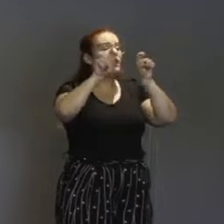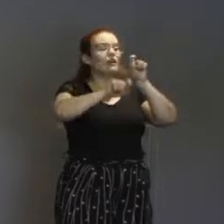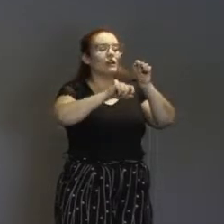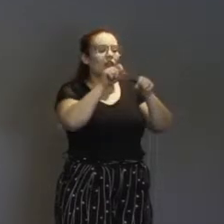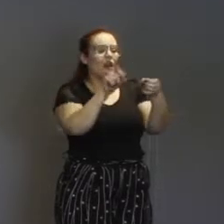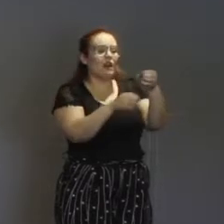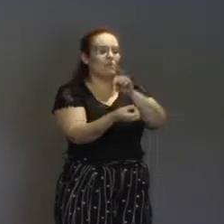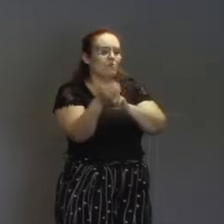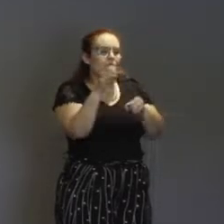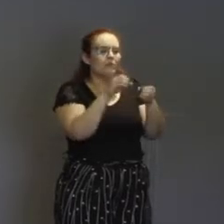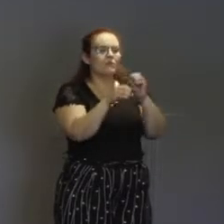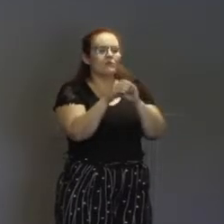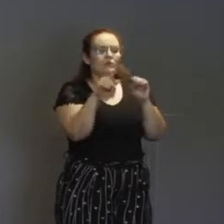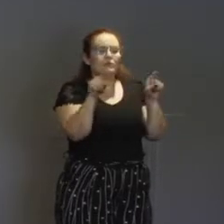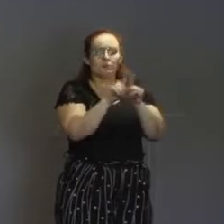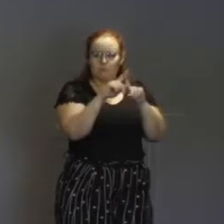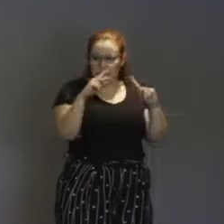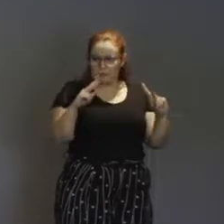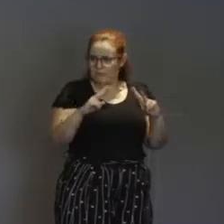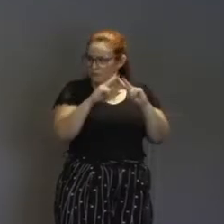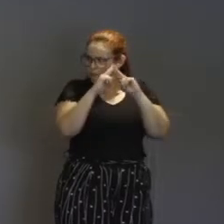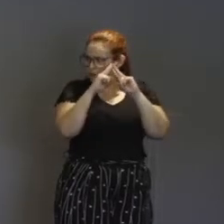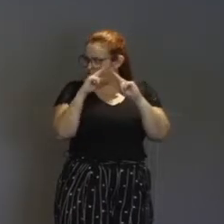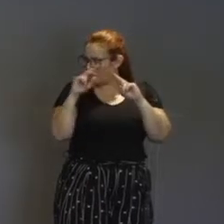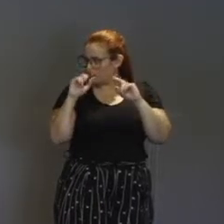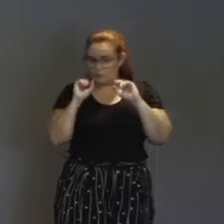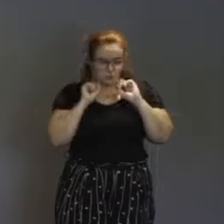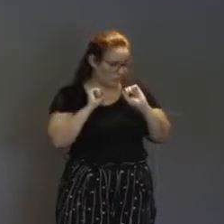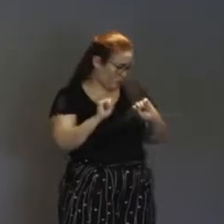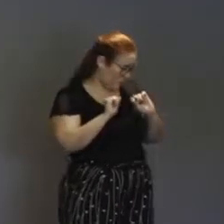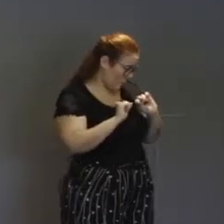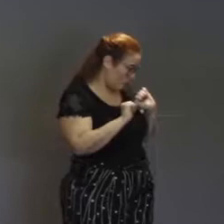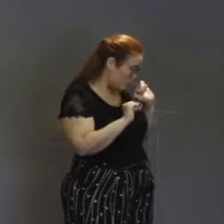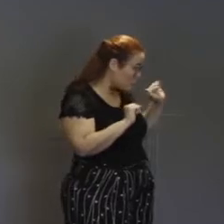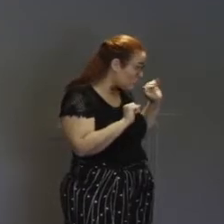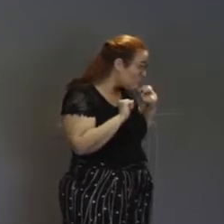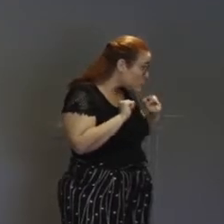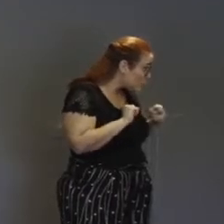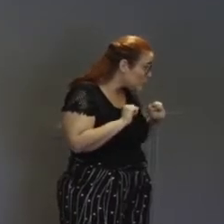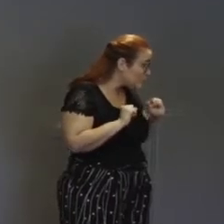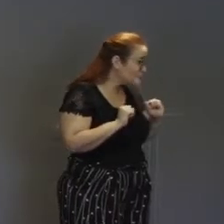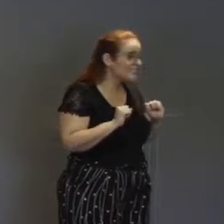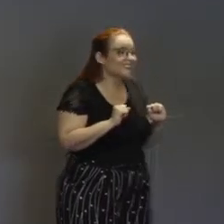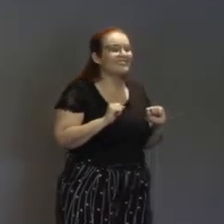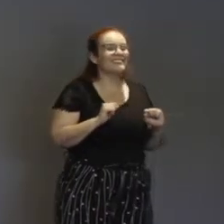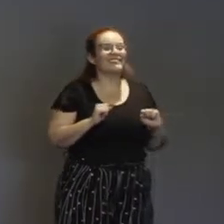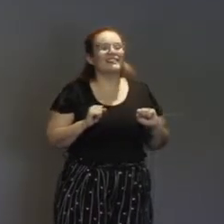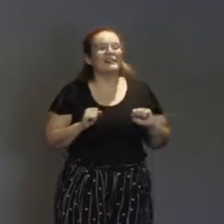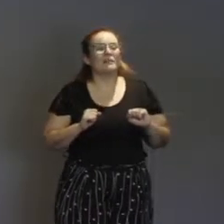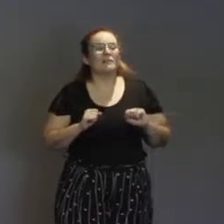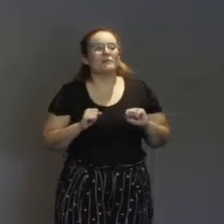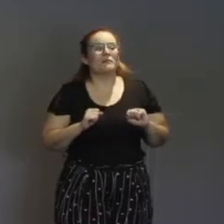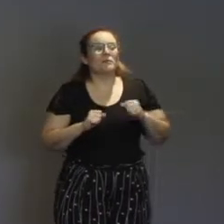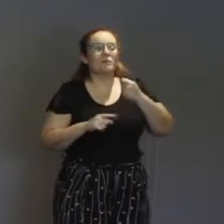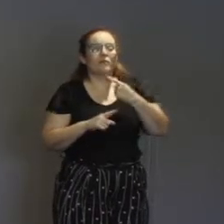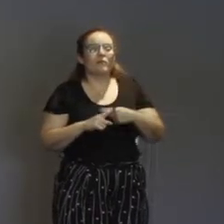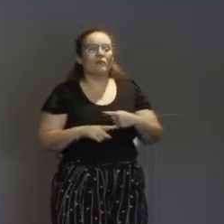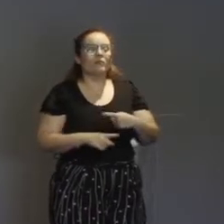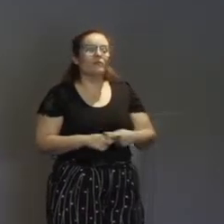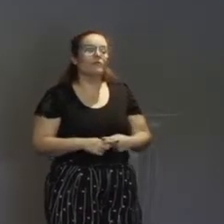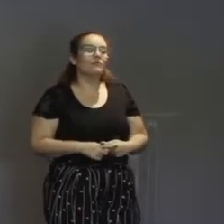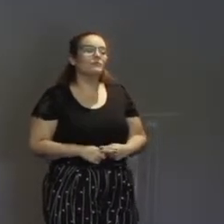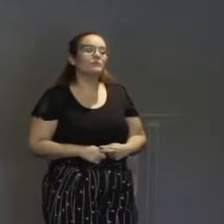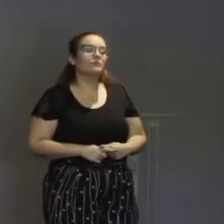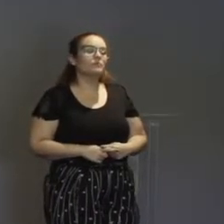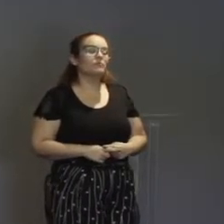Paris da Cainha. Posso, moderadora? A moderadora está concentrada. Porque aquilo tem